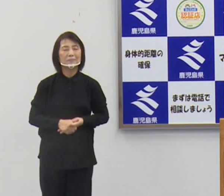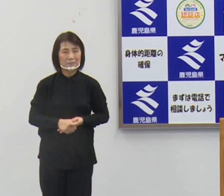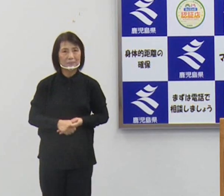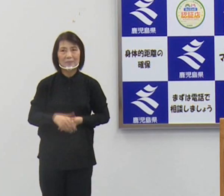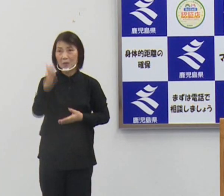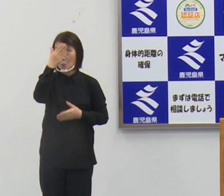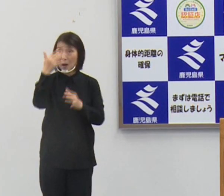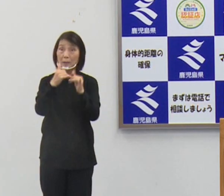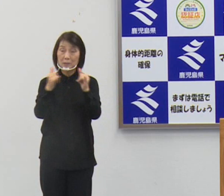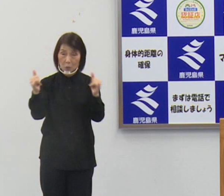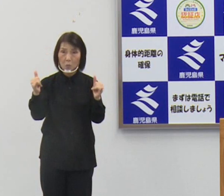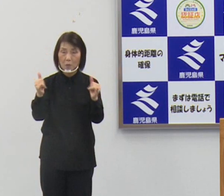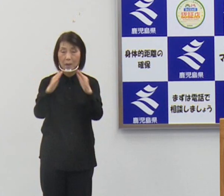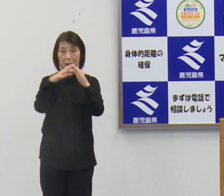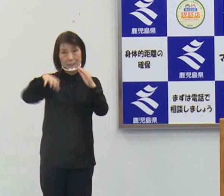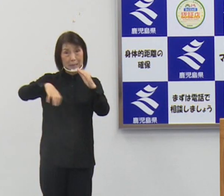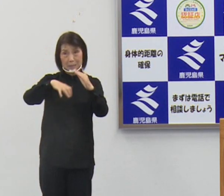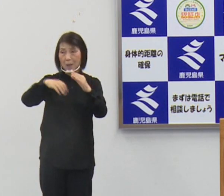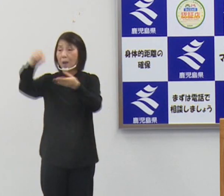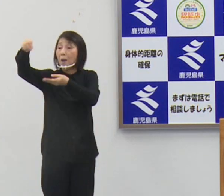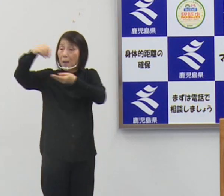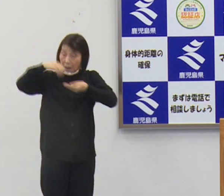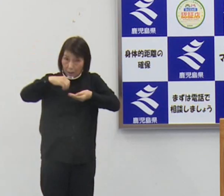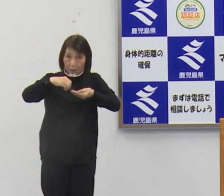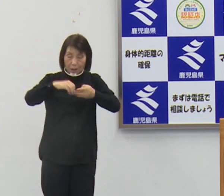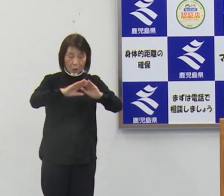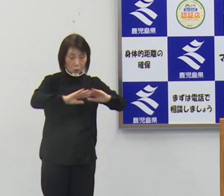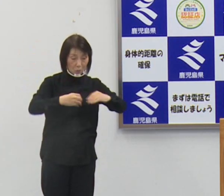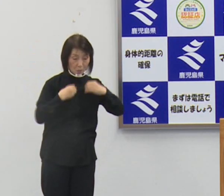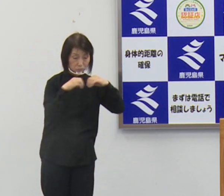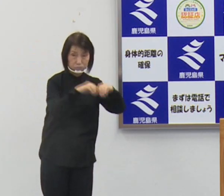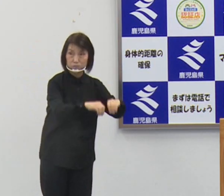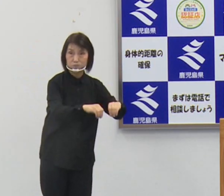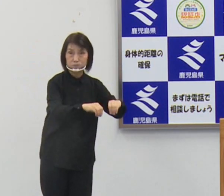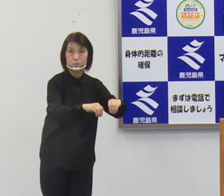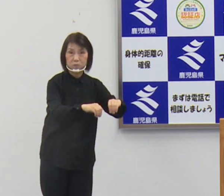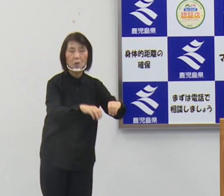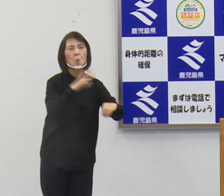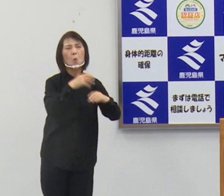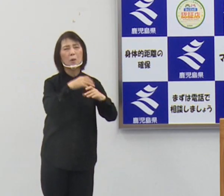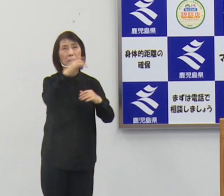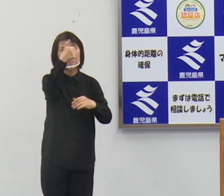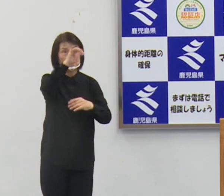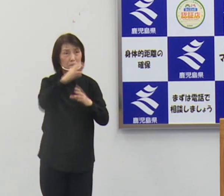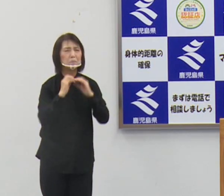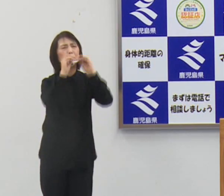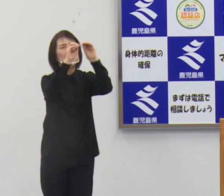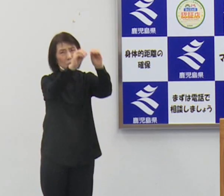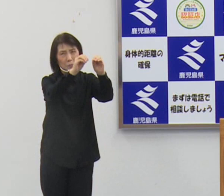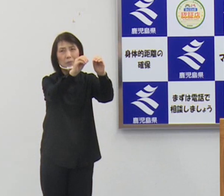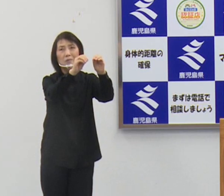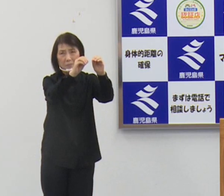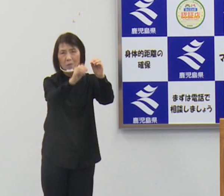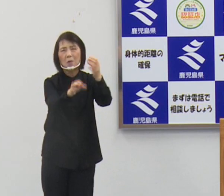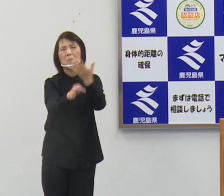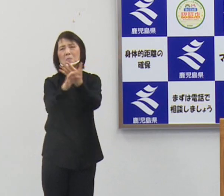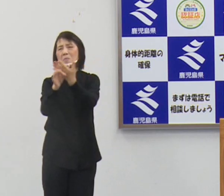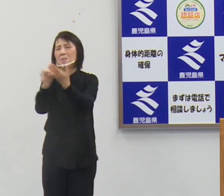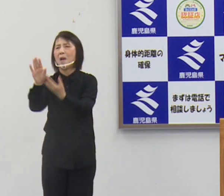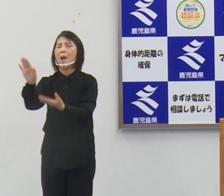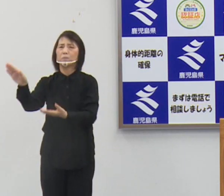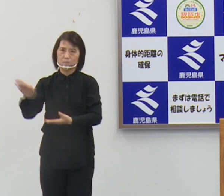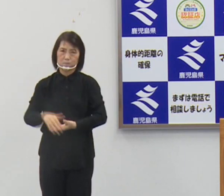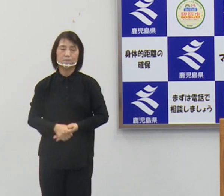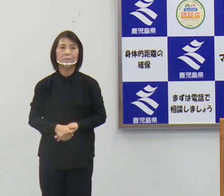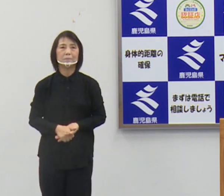若い方が家庭内に持ち込んで小さなお子さんや高齢者に感染するケースも多くなっております